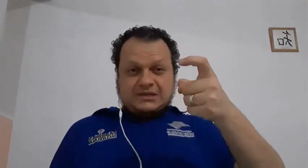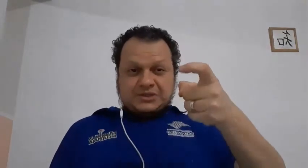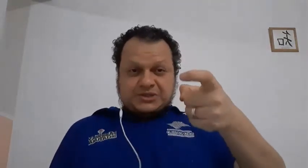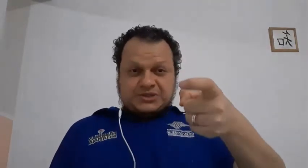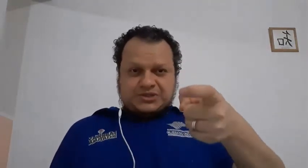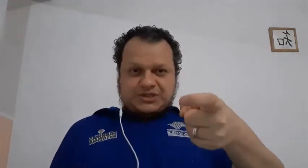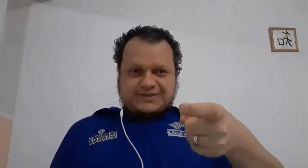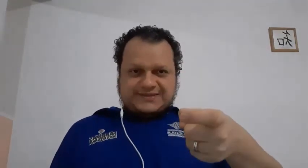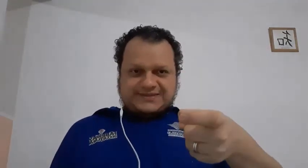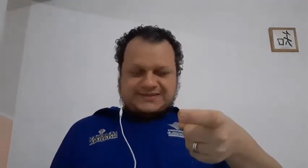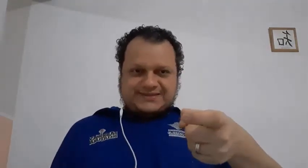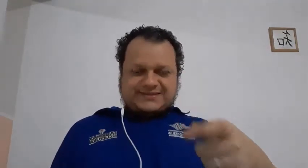X.